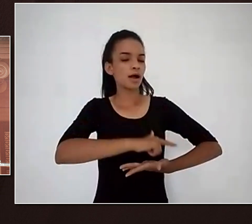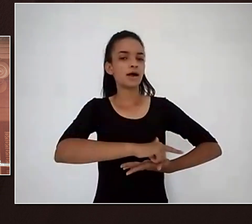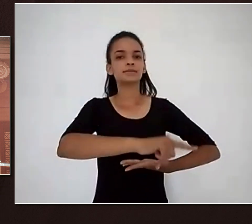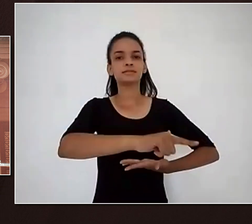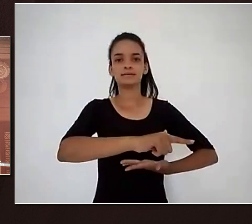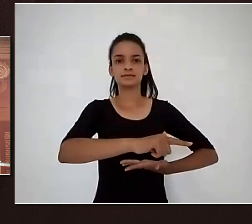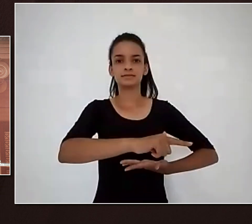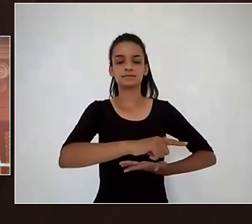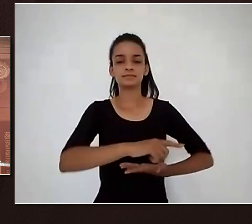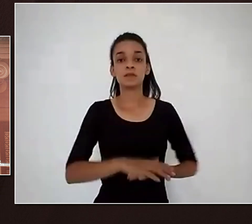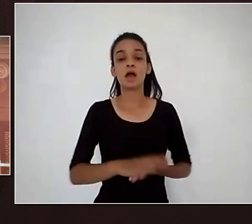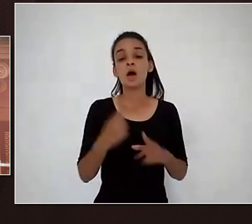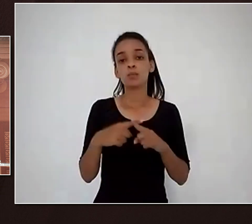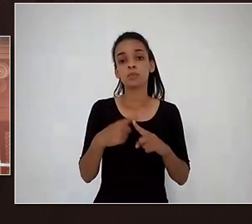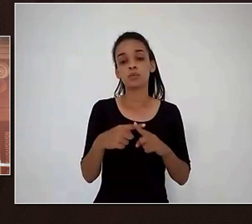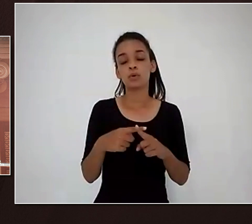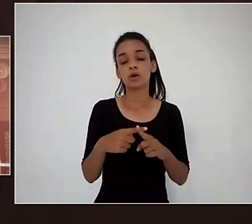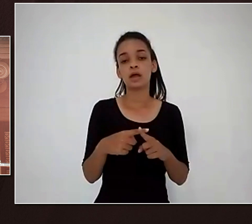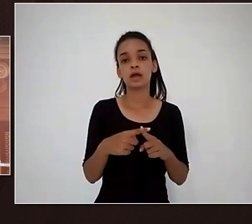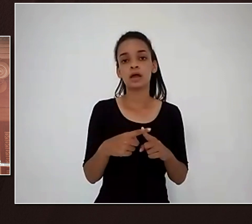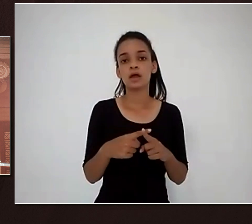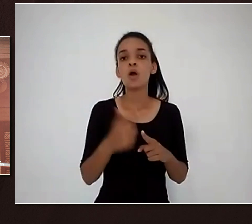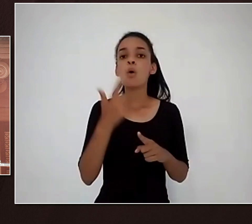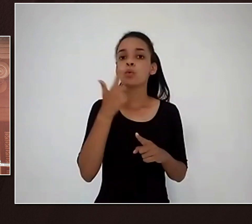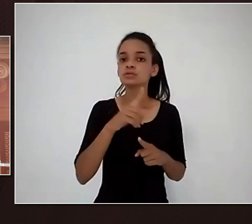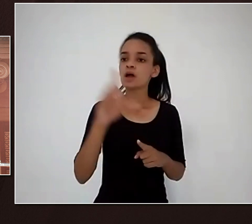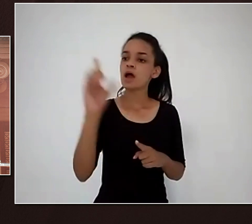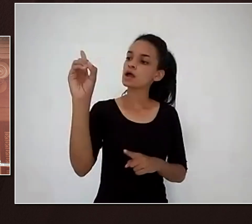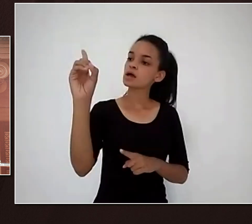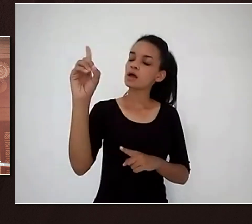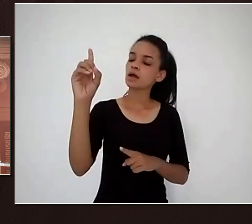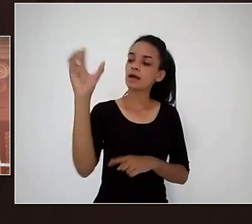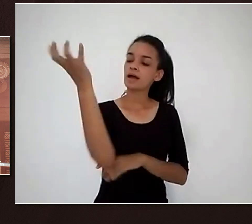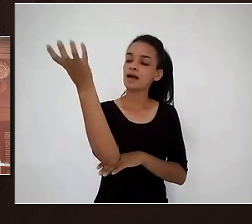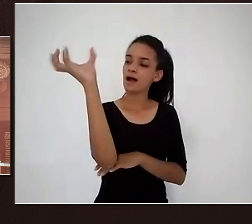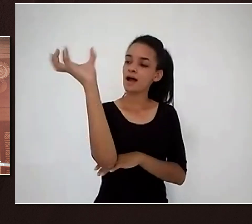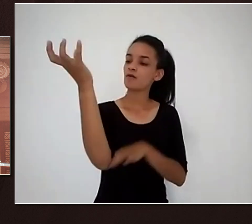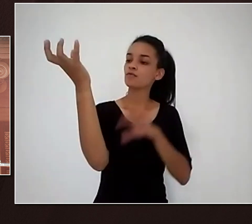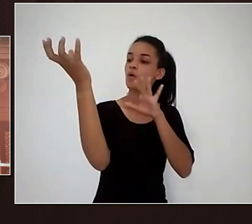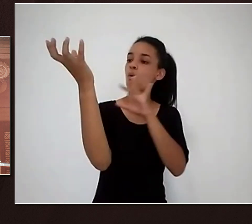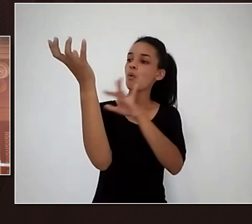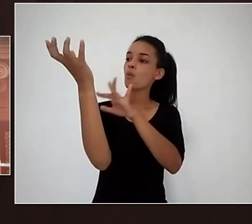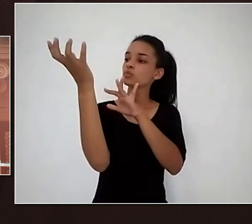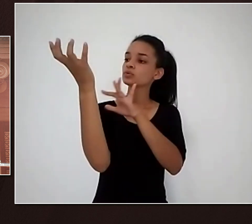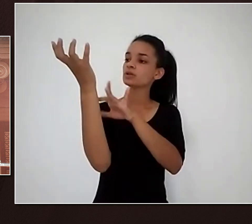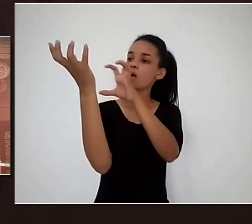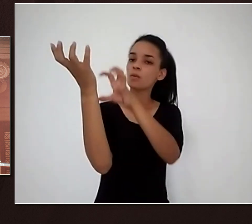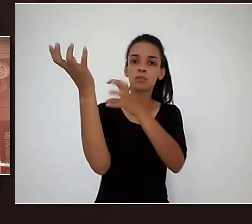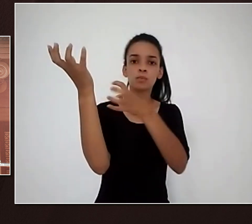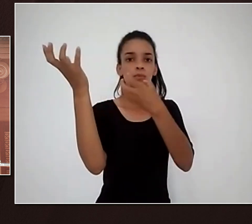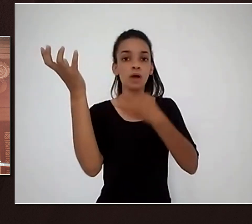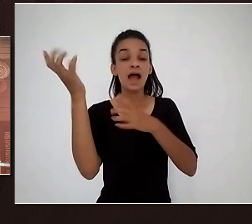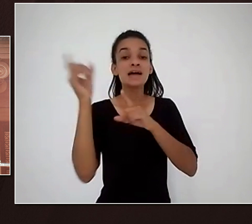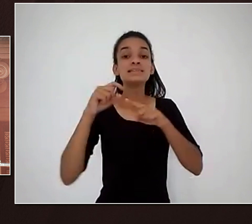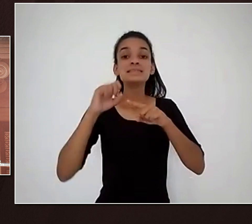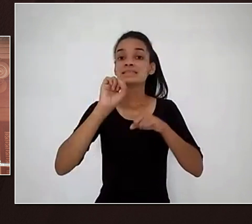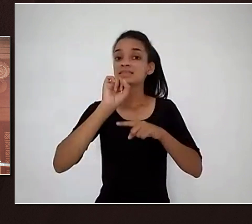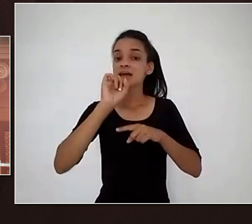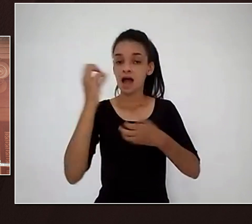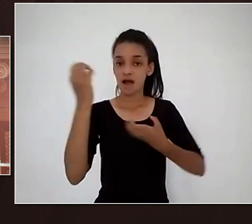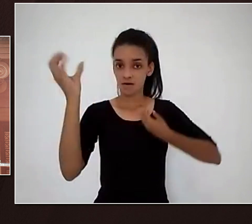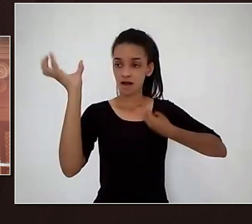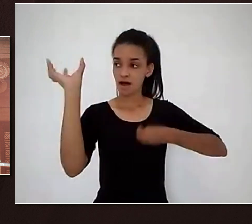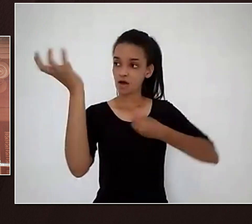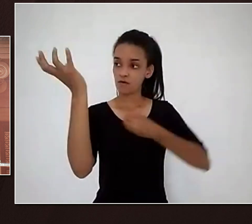vida quando você satisfizer as três exigências de Deus, que Deus fechou o caminho